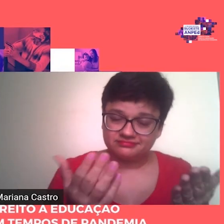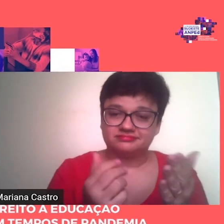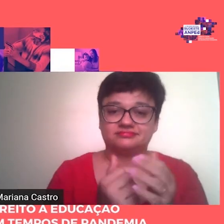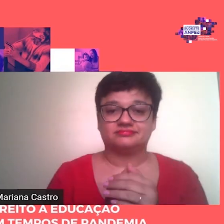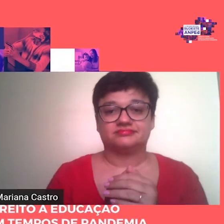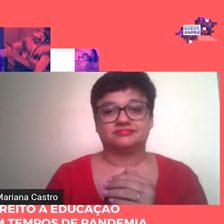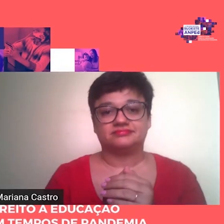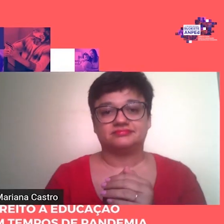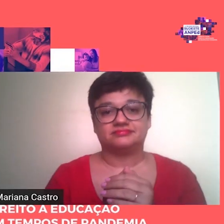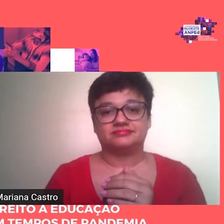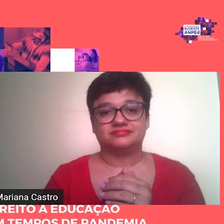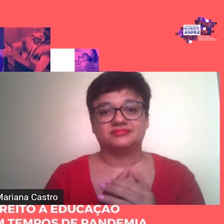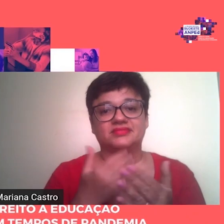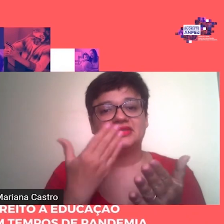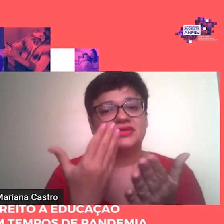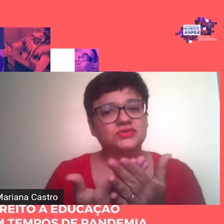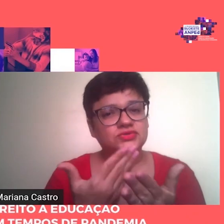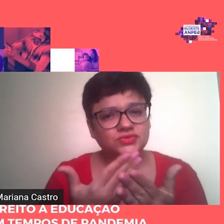Eu